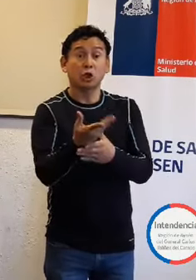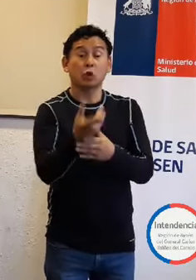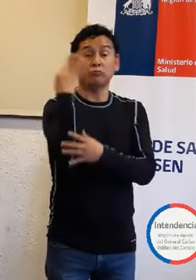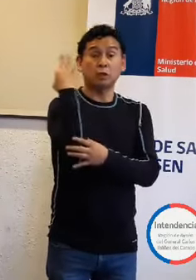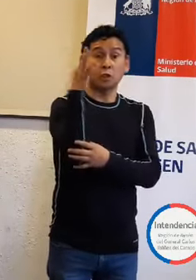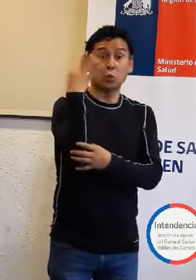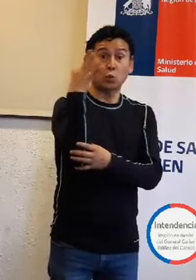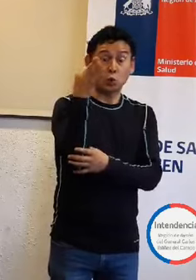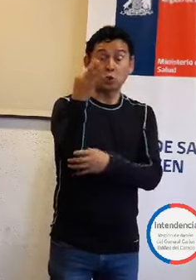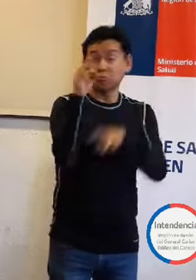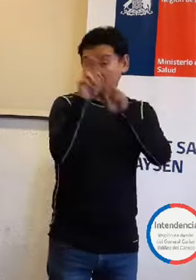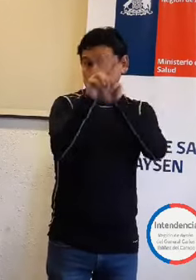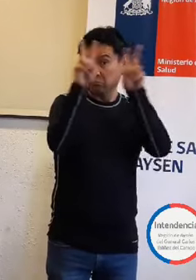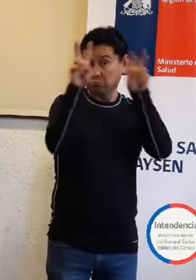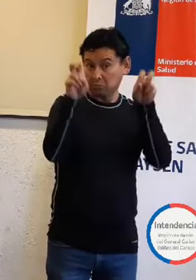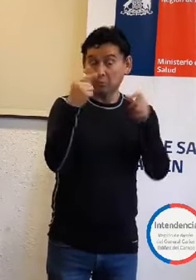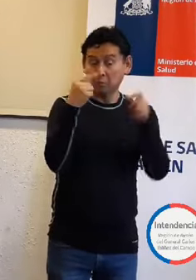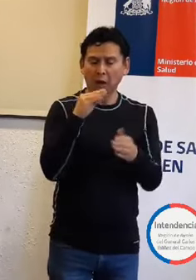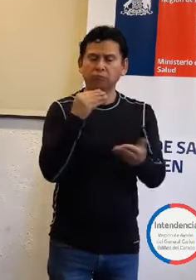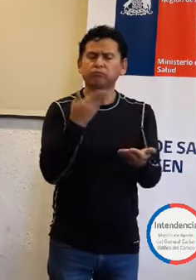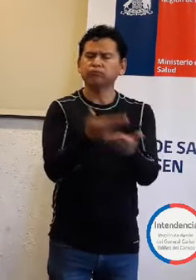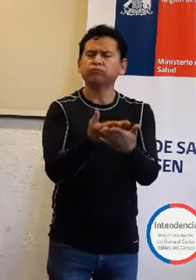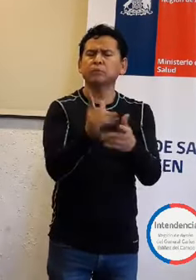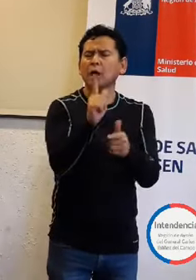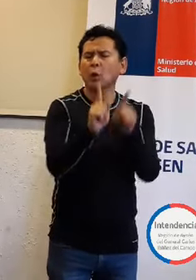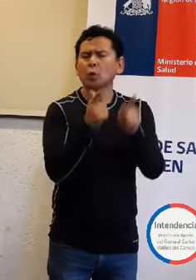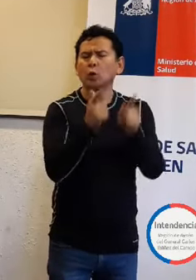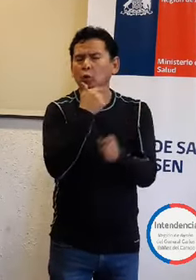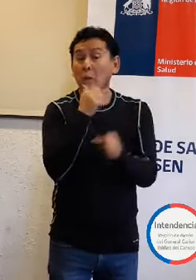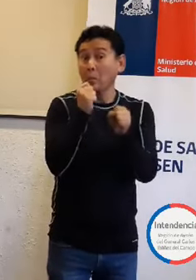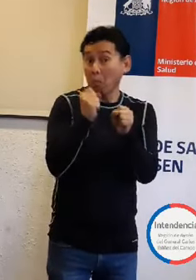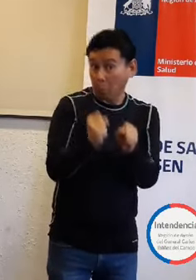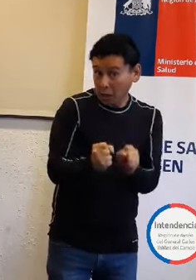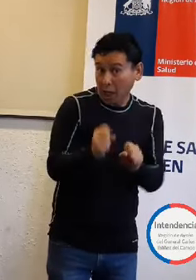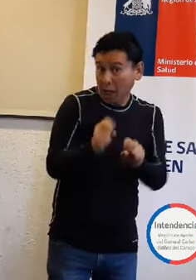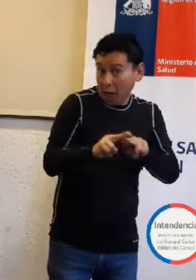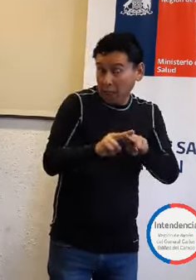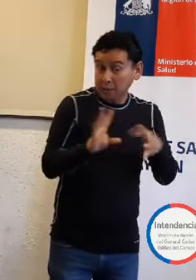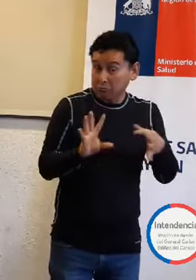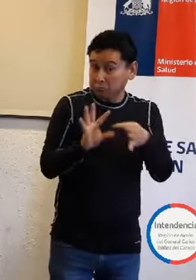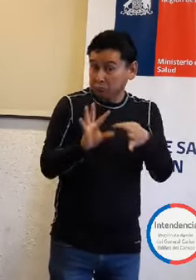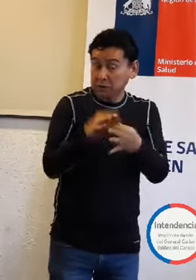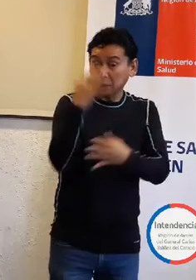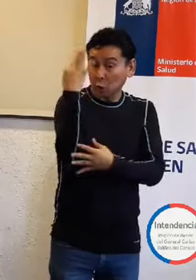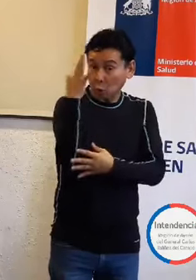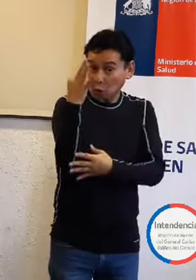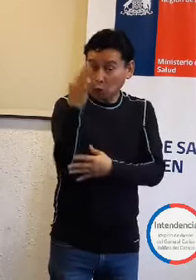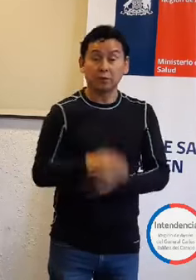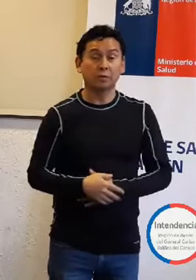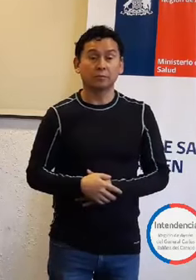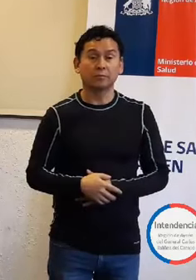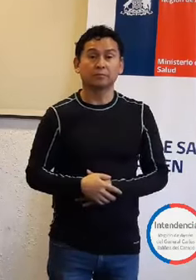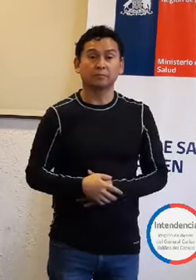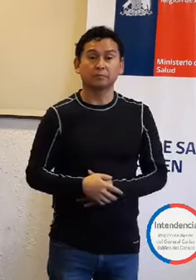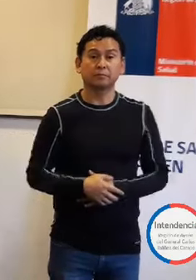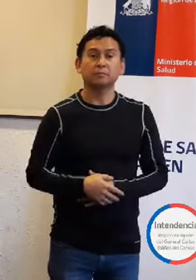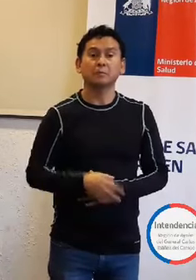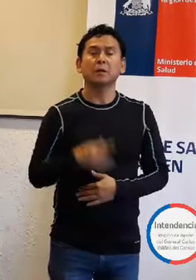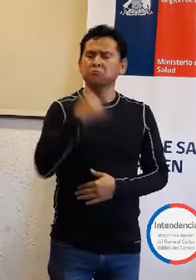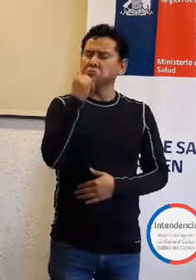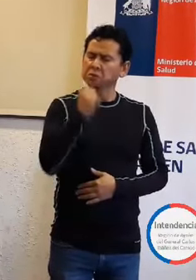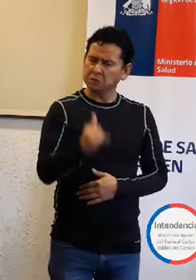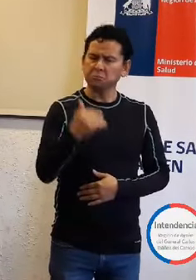o contactarse con usted para poder manifestarle sus inquietudes. ¿Es posible poder canalizar algún tipo de encuentro con ellos? Siempre